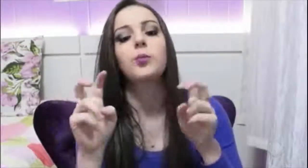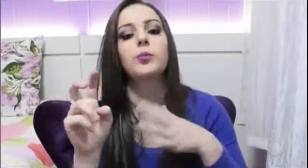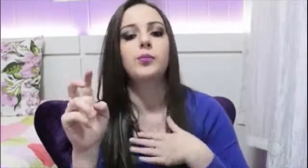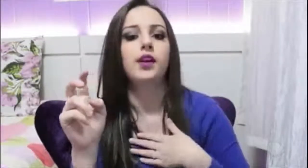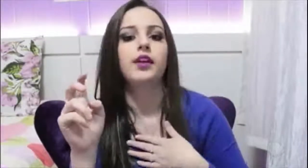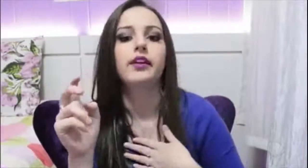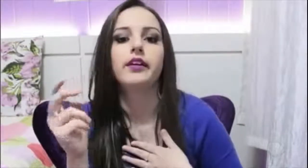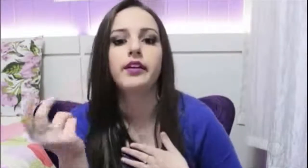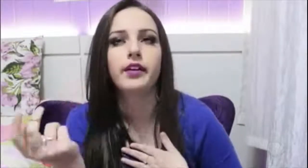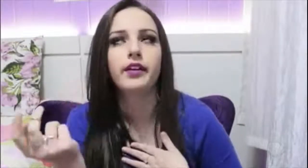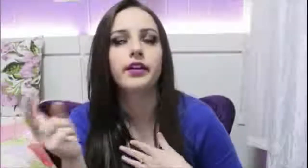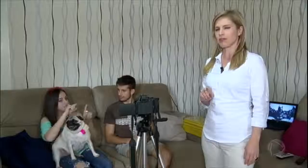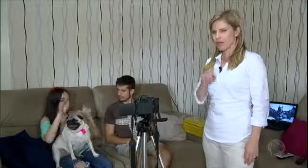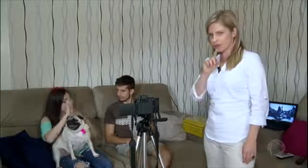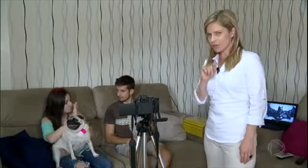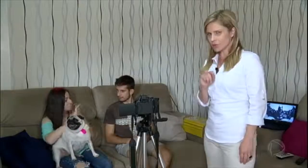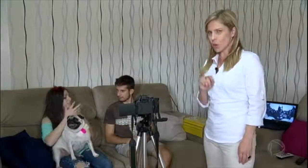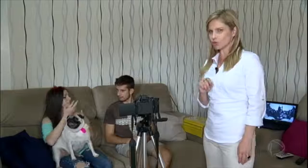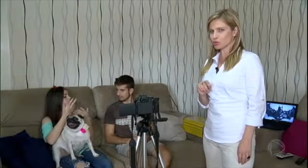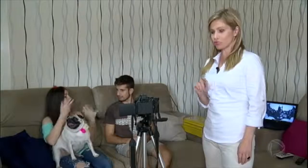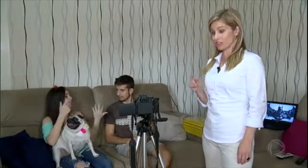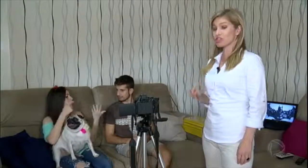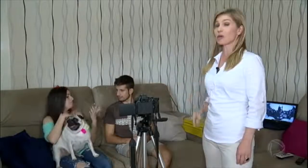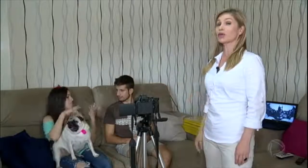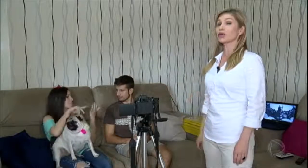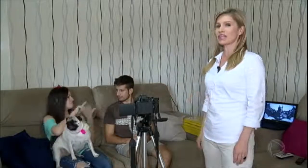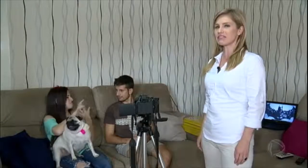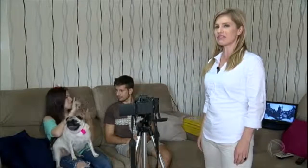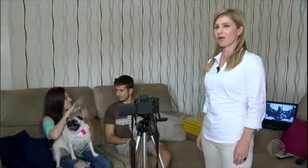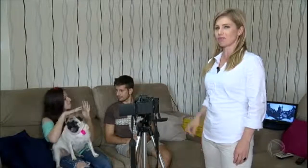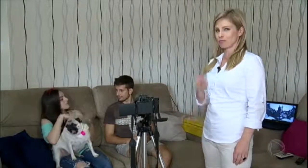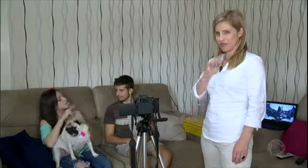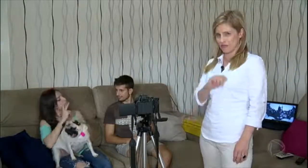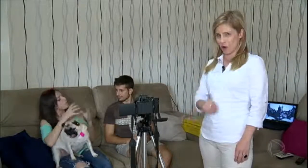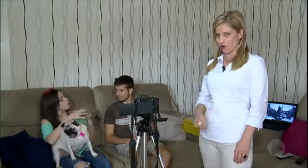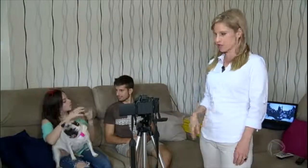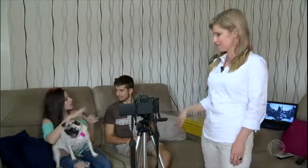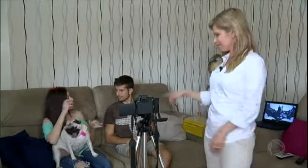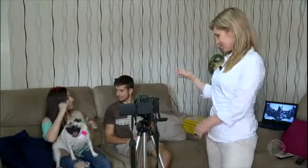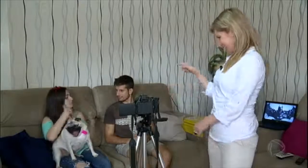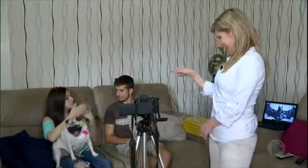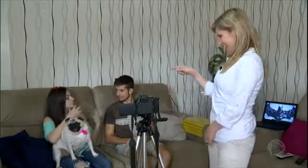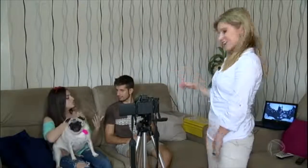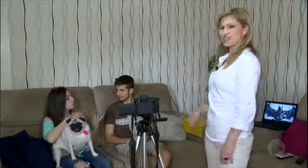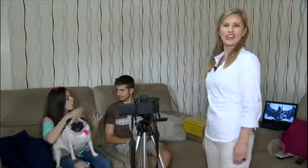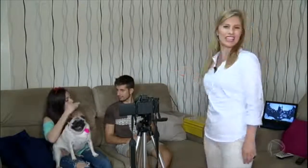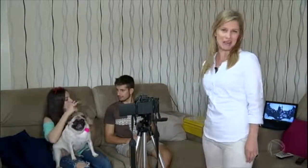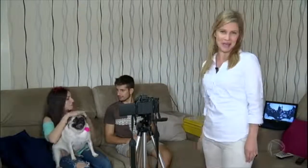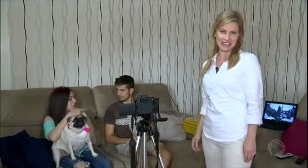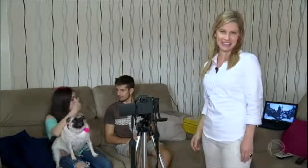visualizações. Mas outro vem chamando a atenção e envolve a cachorrinha Bela.